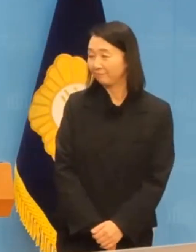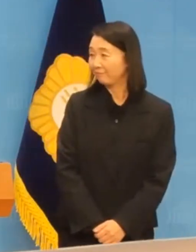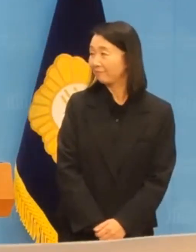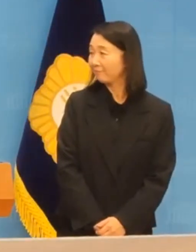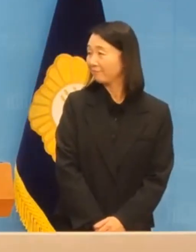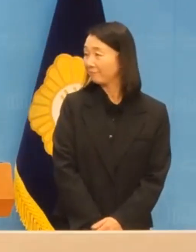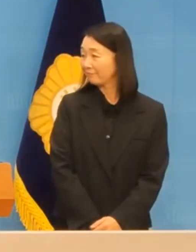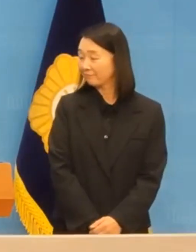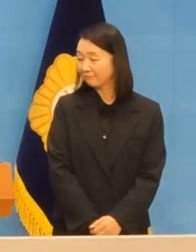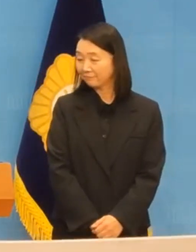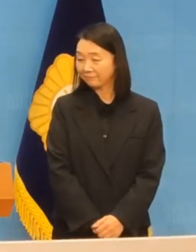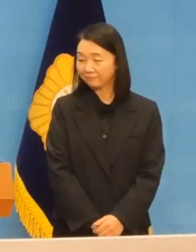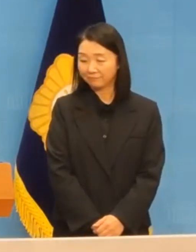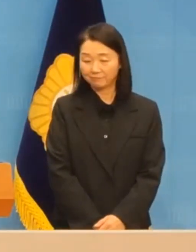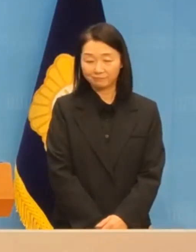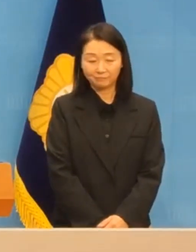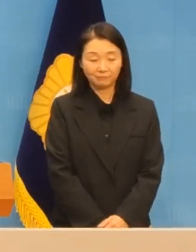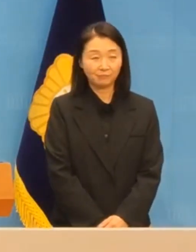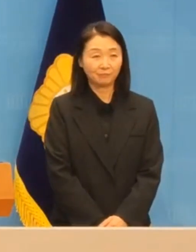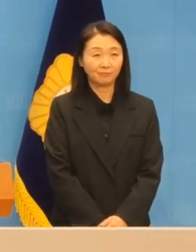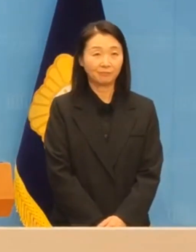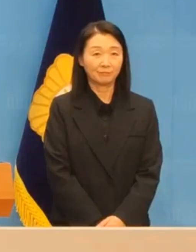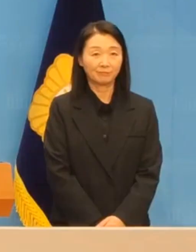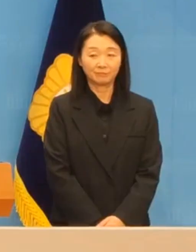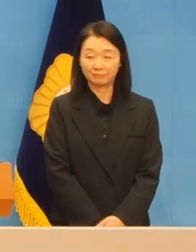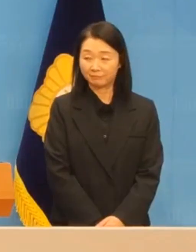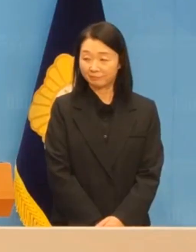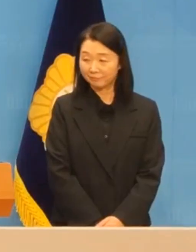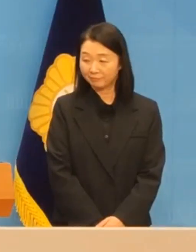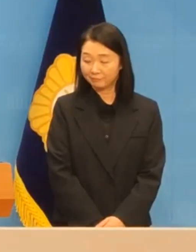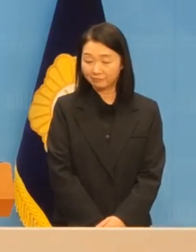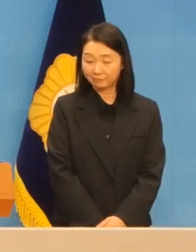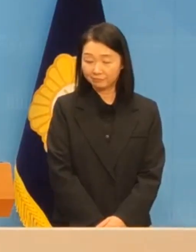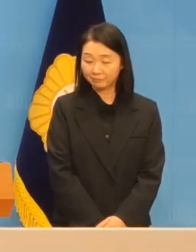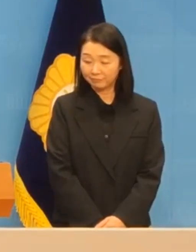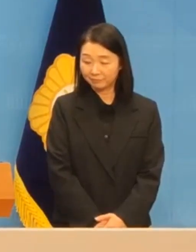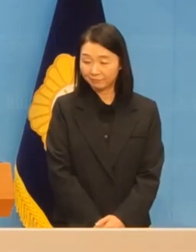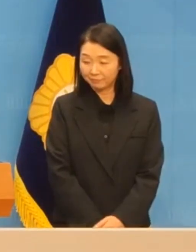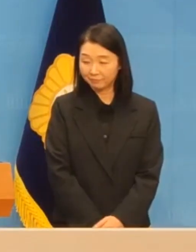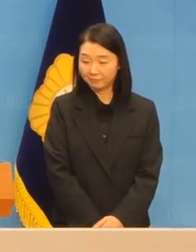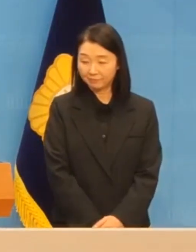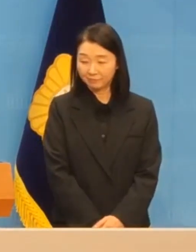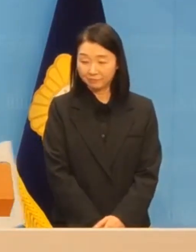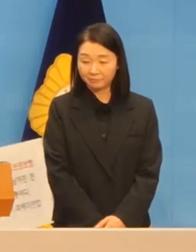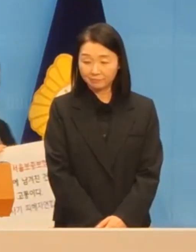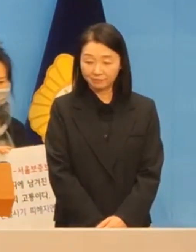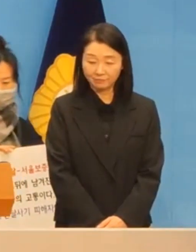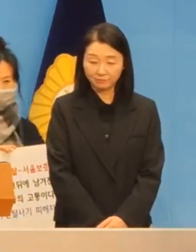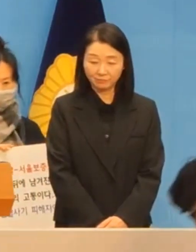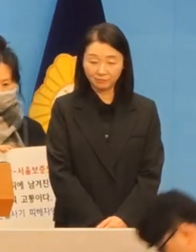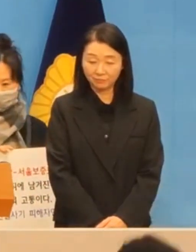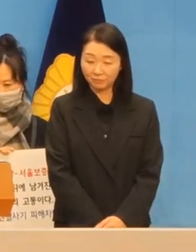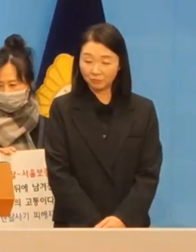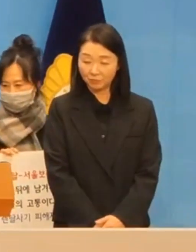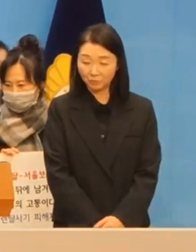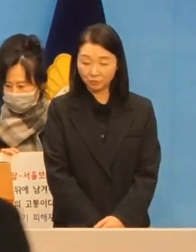여기 오세요. 오셔가지고 옆에 양쪽으로 나눠서 쭉 서세요. 최대한 붙어야 됩니다. 사람이